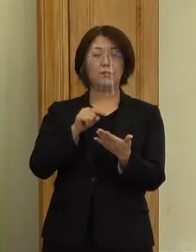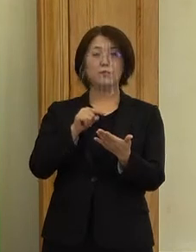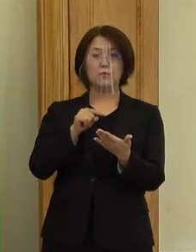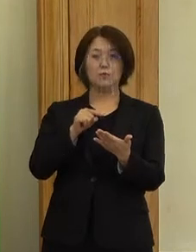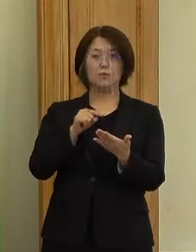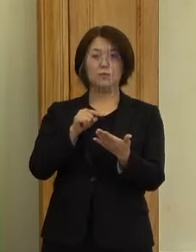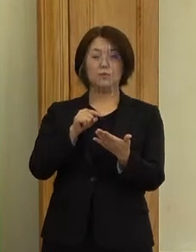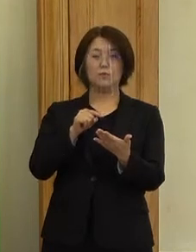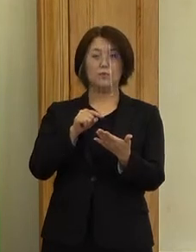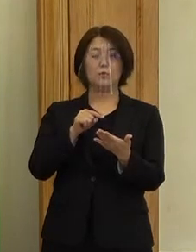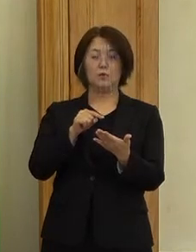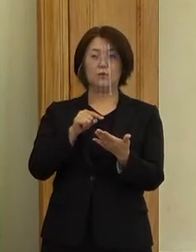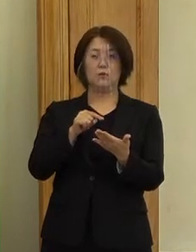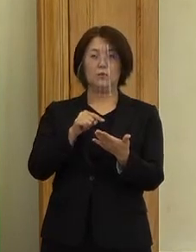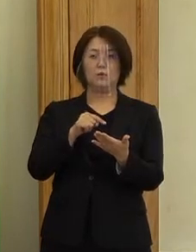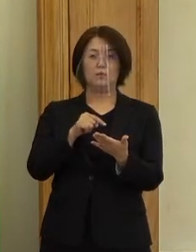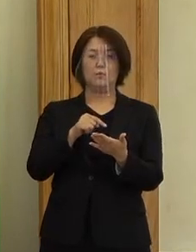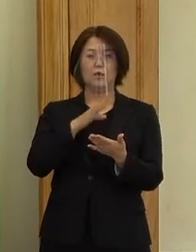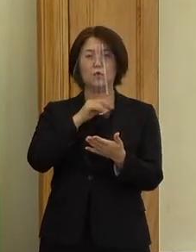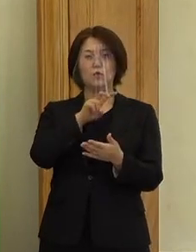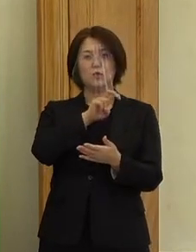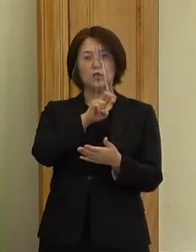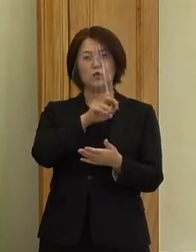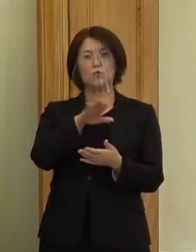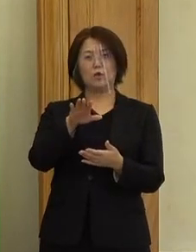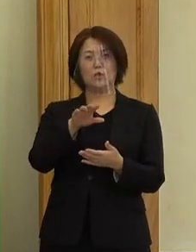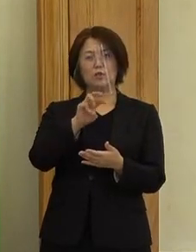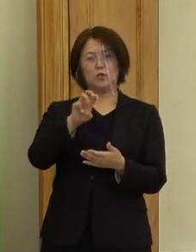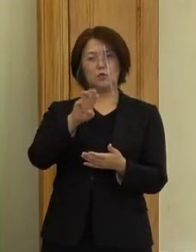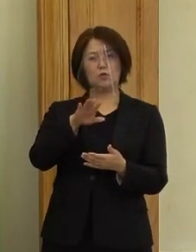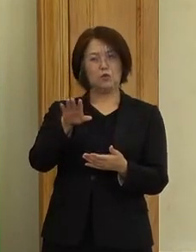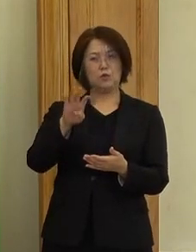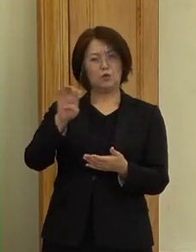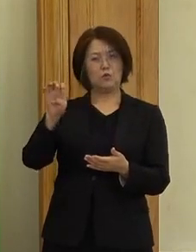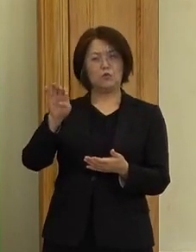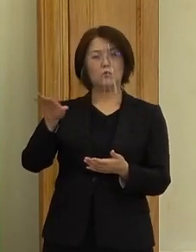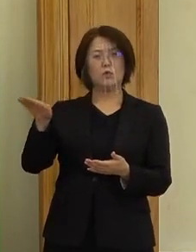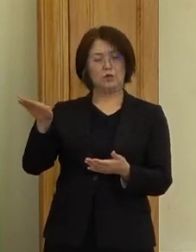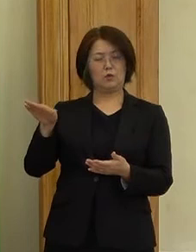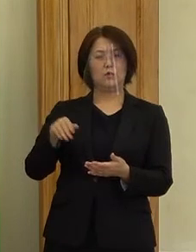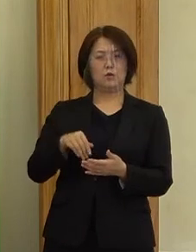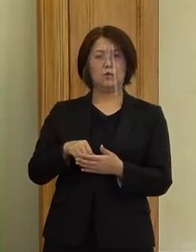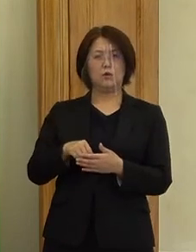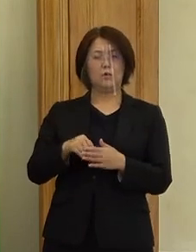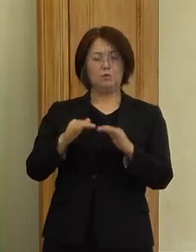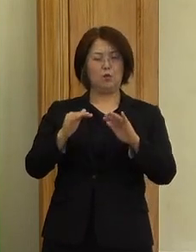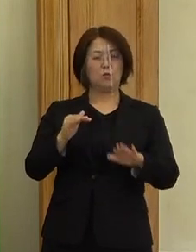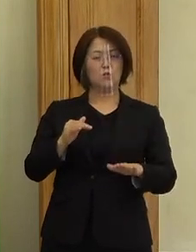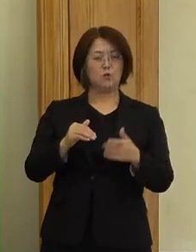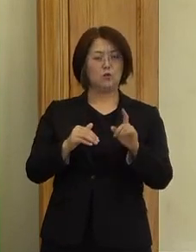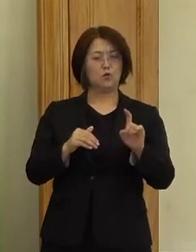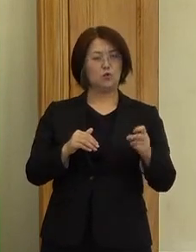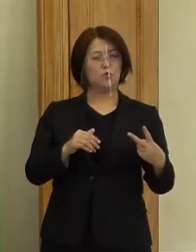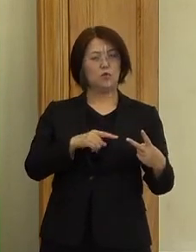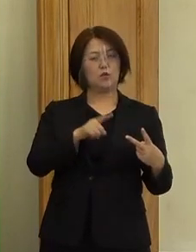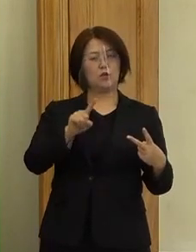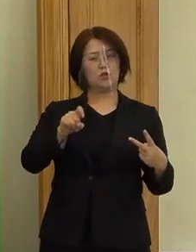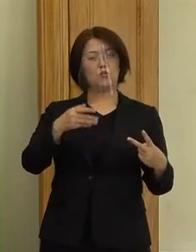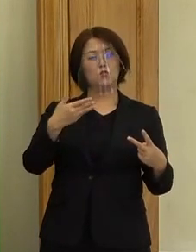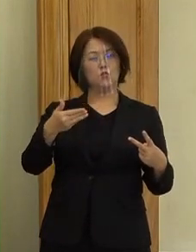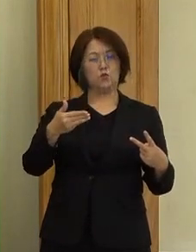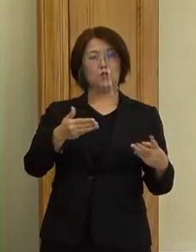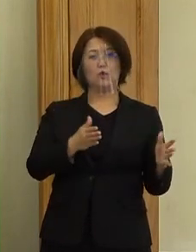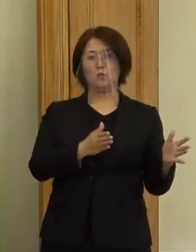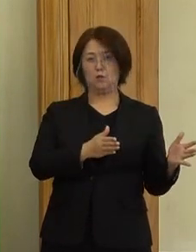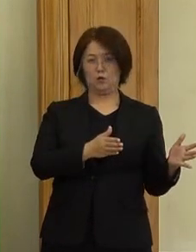の20代30代40代、もちろんその下の12歳から19歳、このあたりがまだま